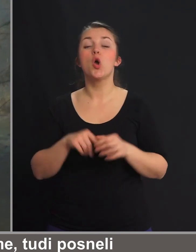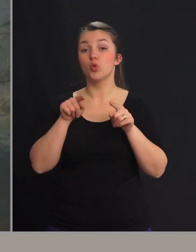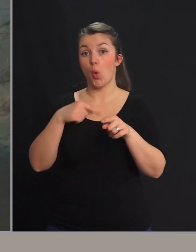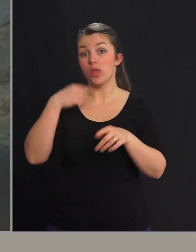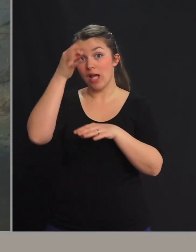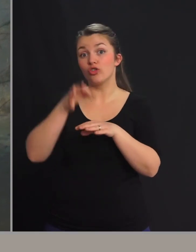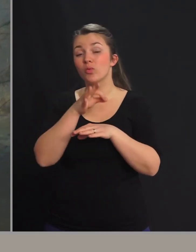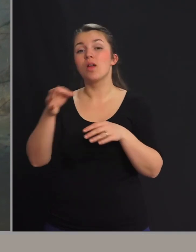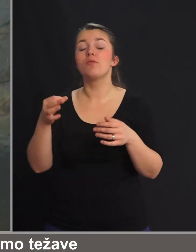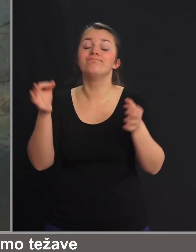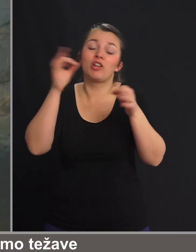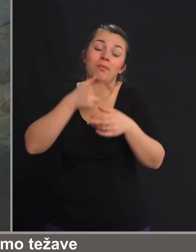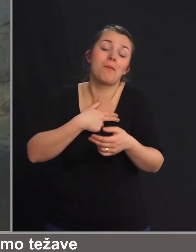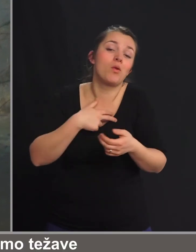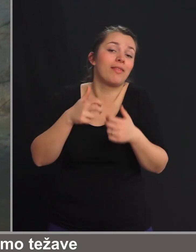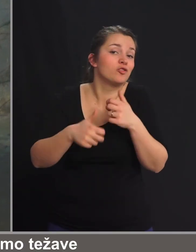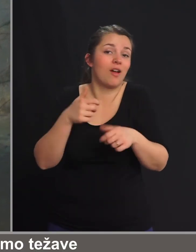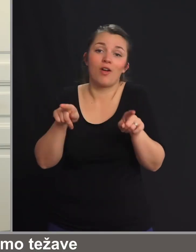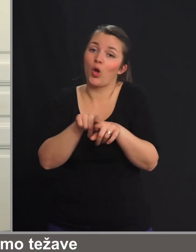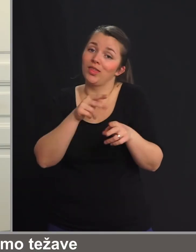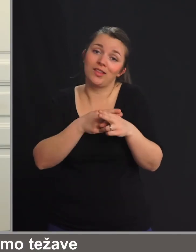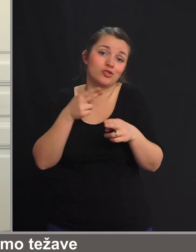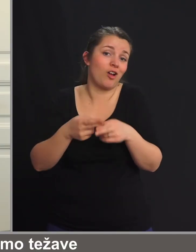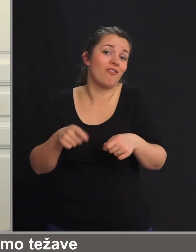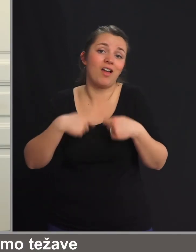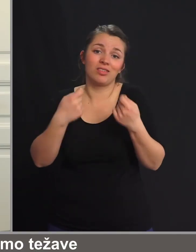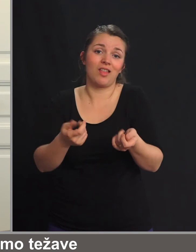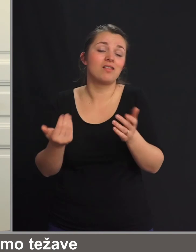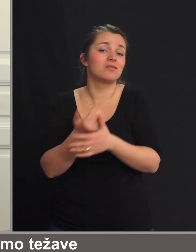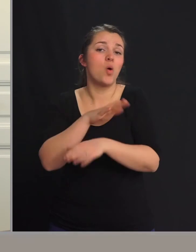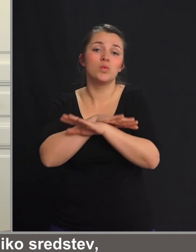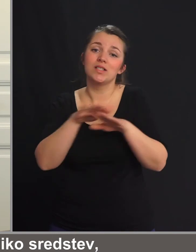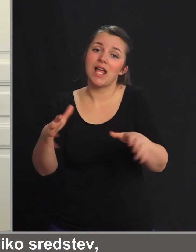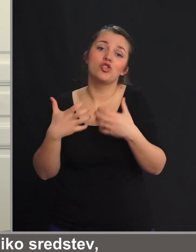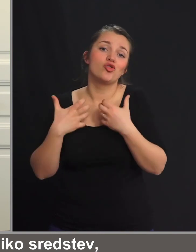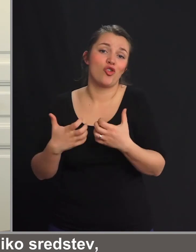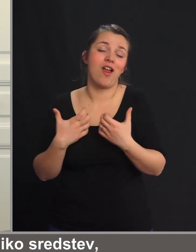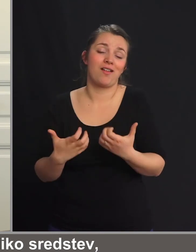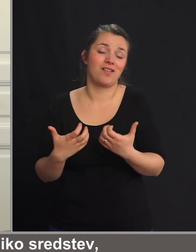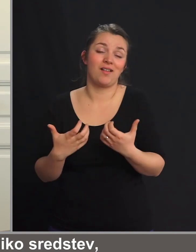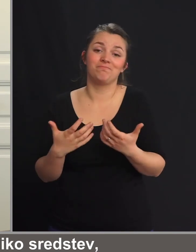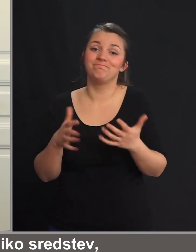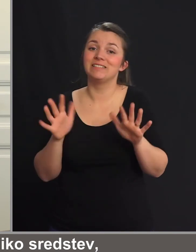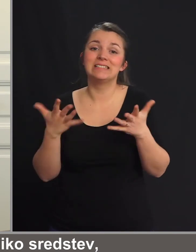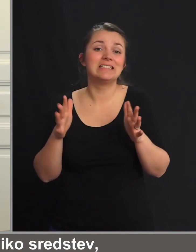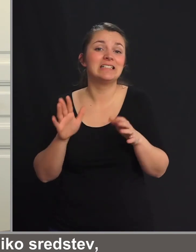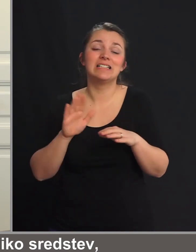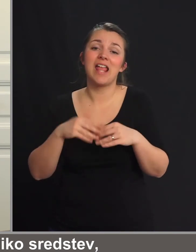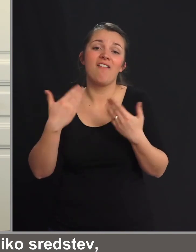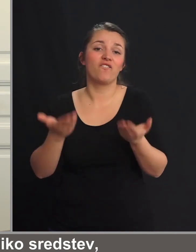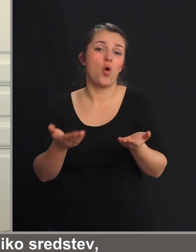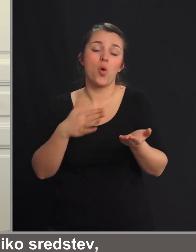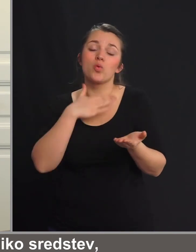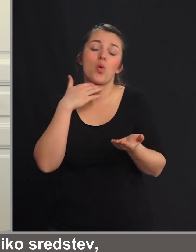prevod. To načrtujemo, žal pa imamo težave, tako kot država, da za vse želje